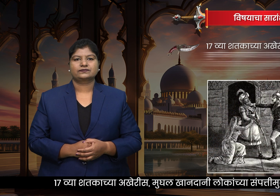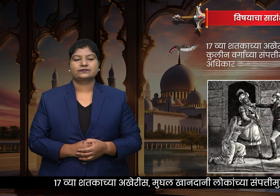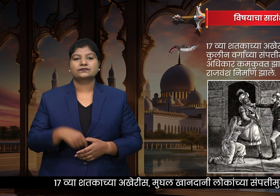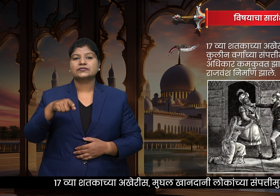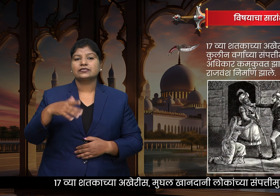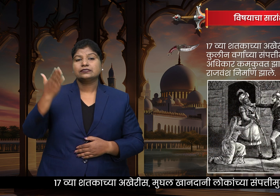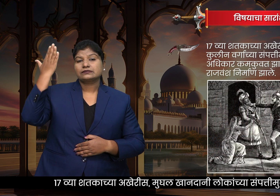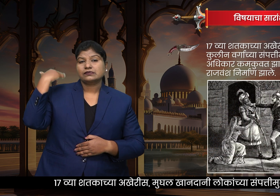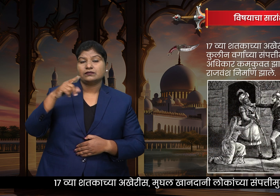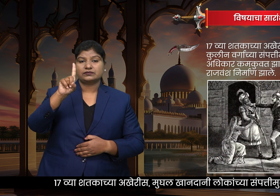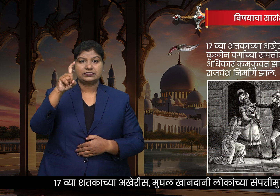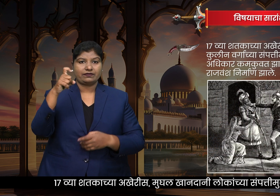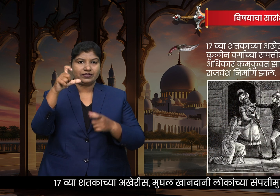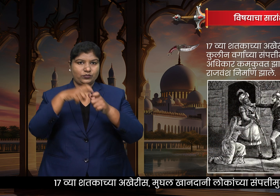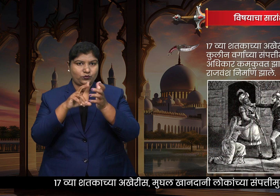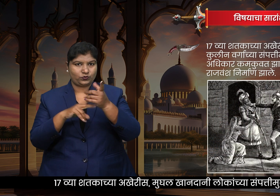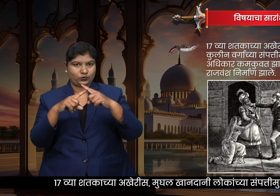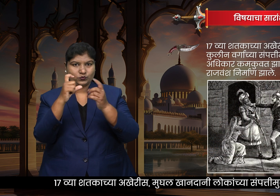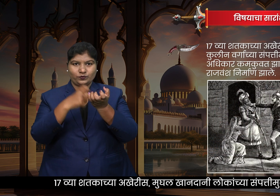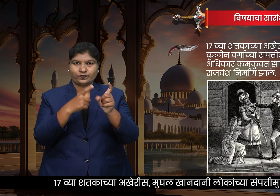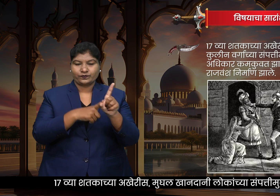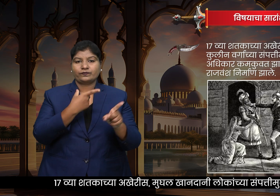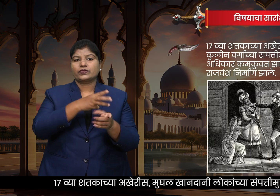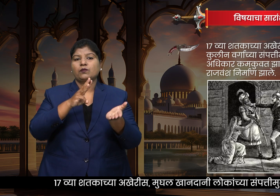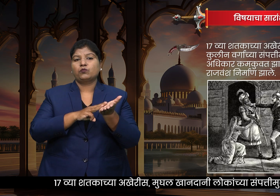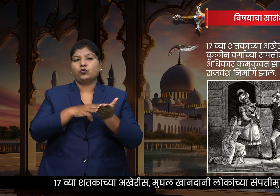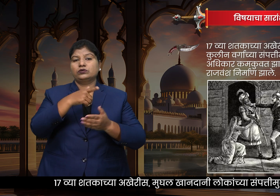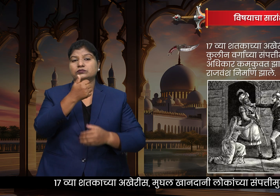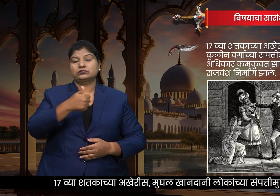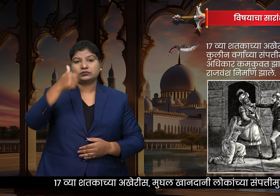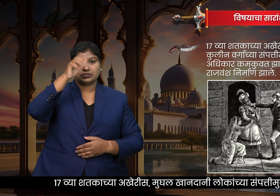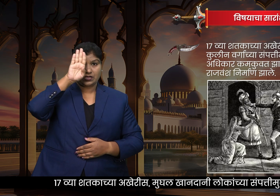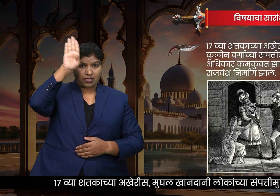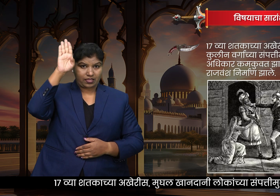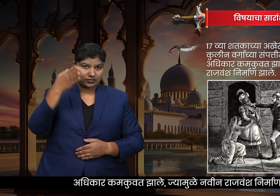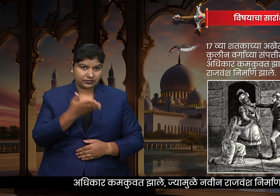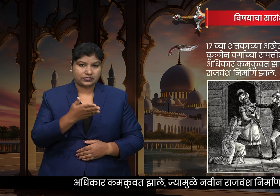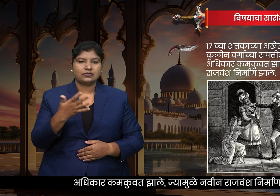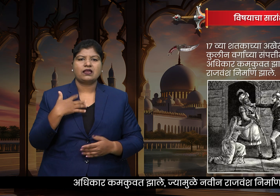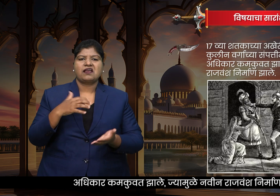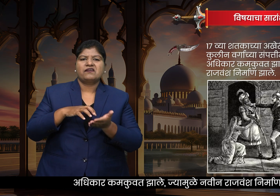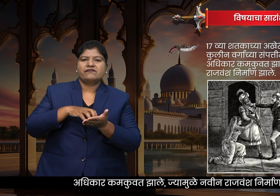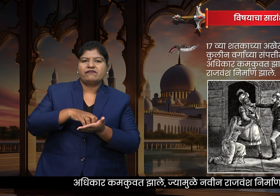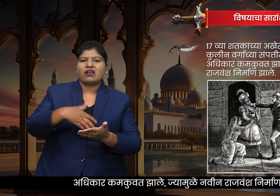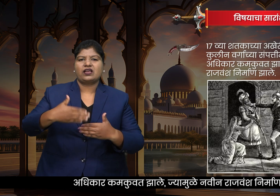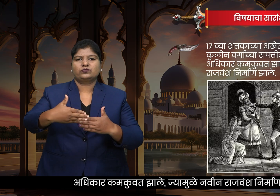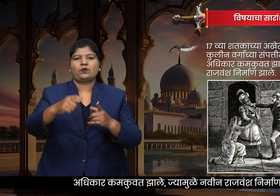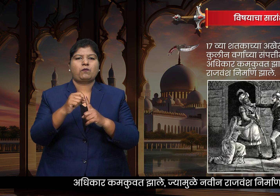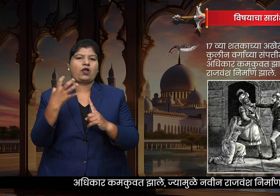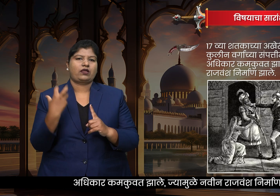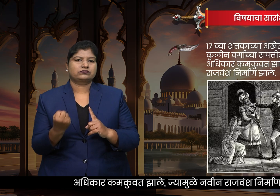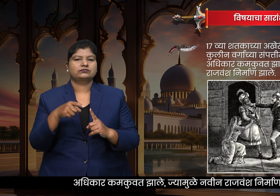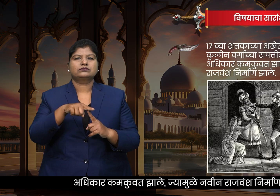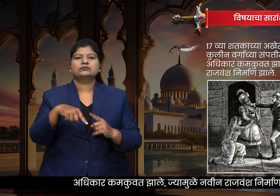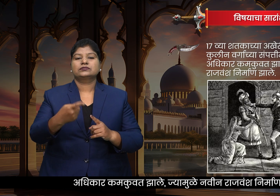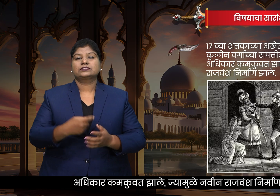सतराव्या शतकाच्या अखेरीस मुघल खानदानी लोकांचा संपत्तीमुळे साम्राज्याचे अधिकार कुमकुमावत झाले,